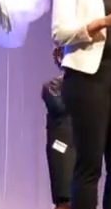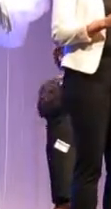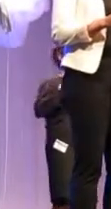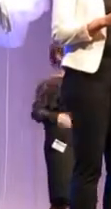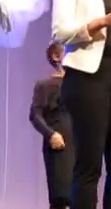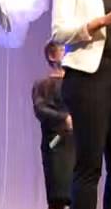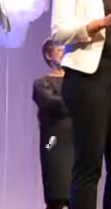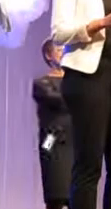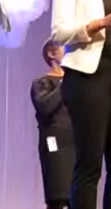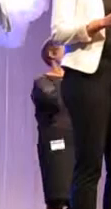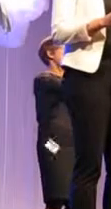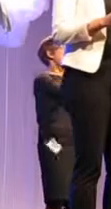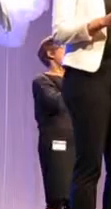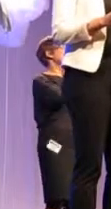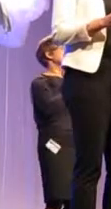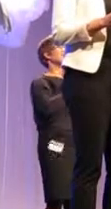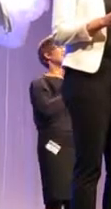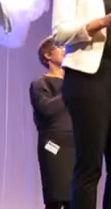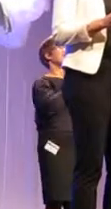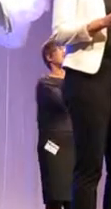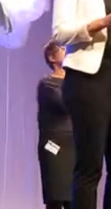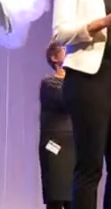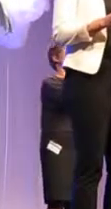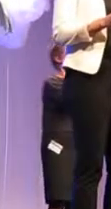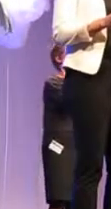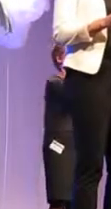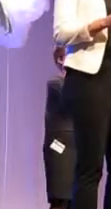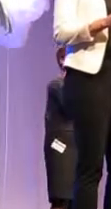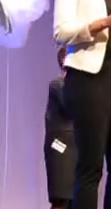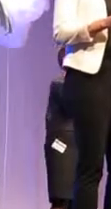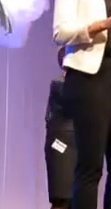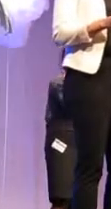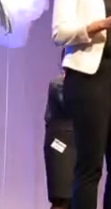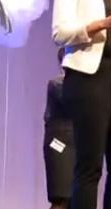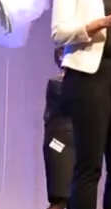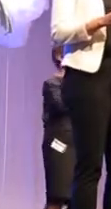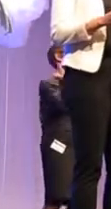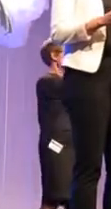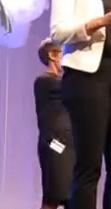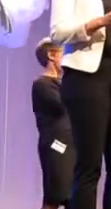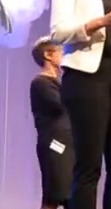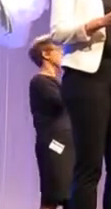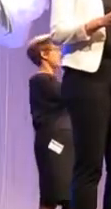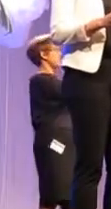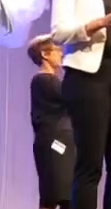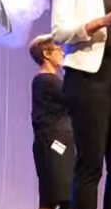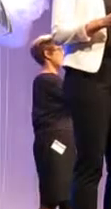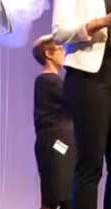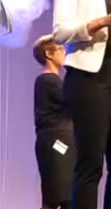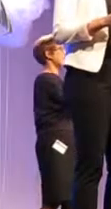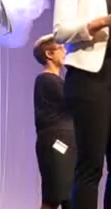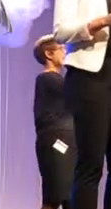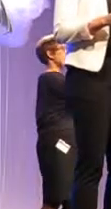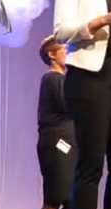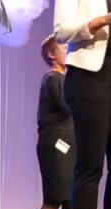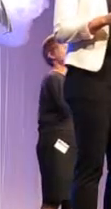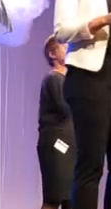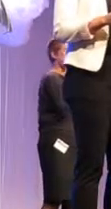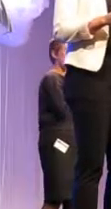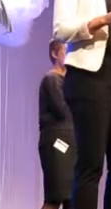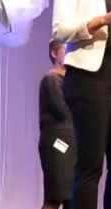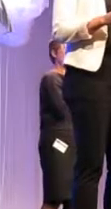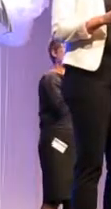som västvärlden säger, utan Kina kommer göra som västvärlden gör. Och det är lite idén bakom att